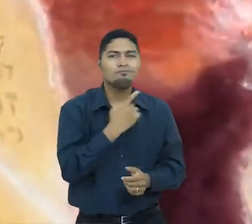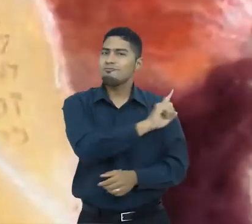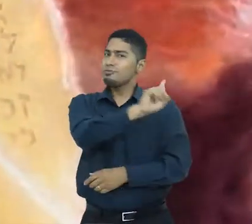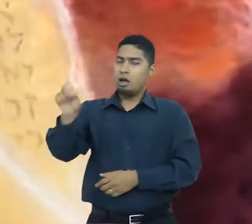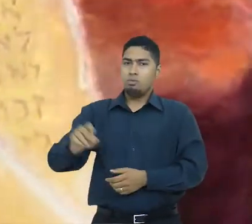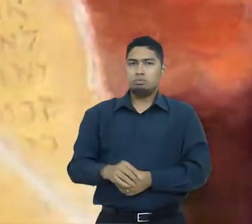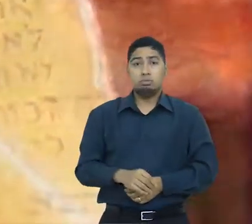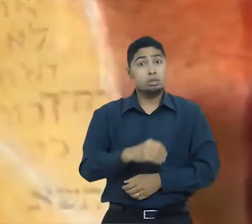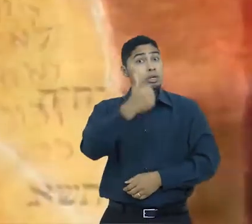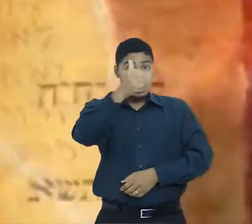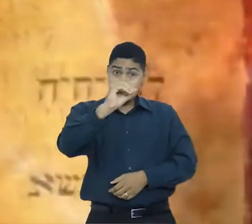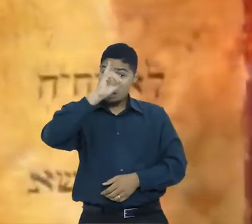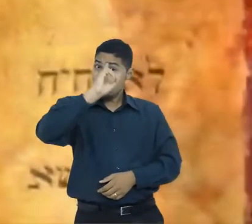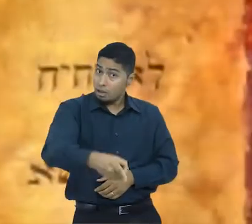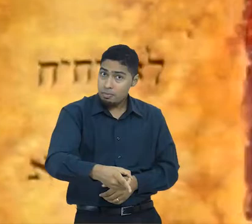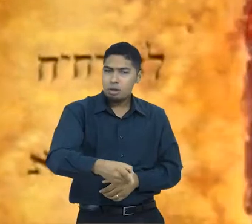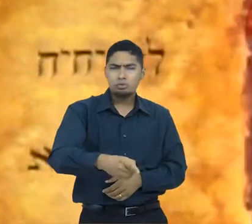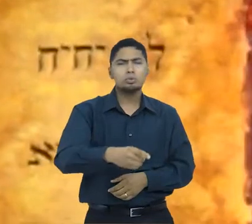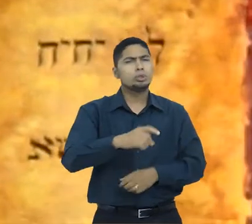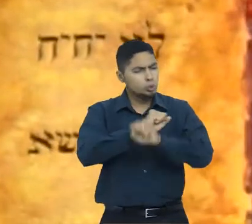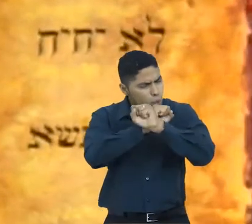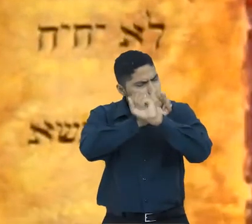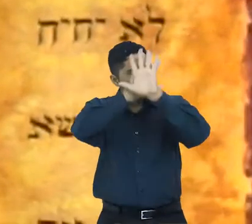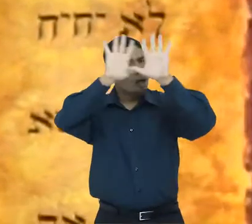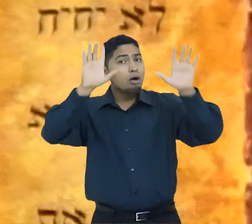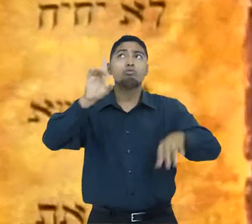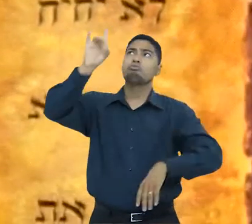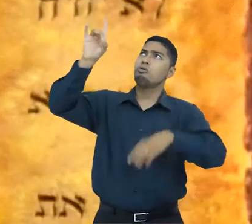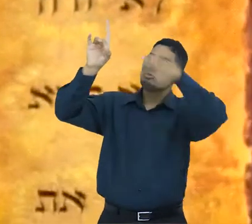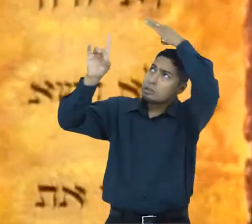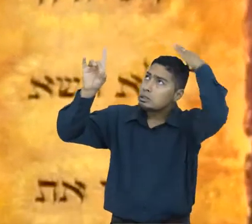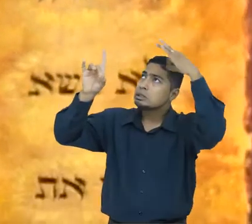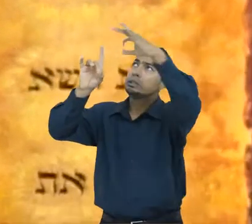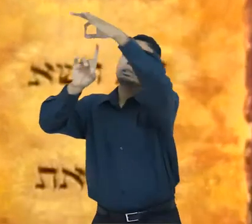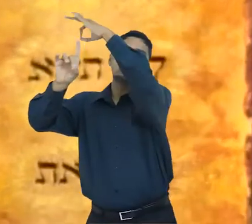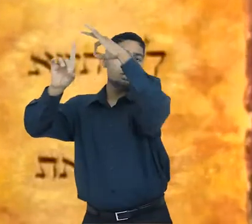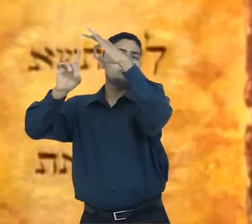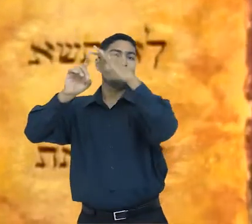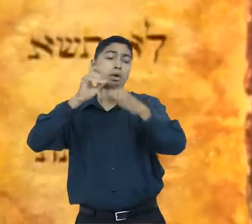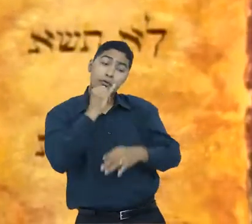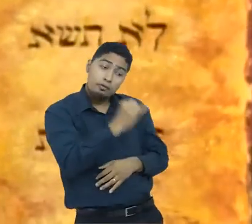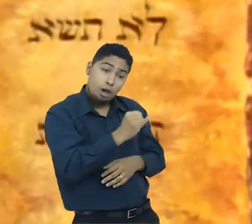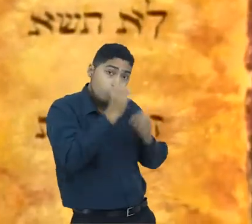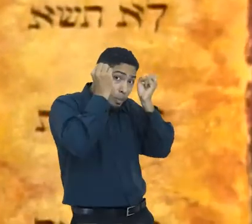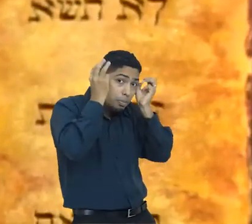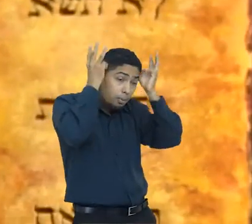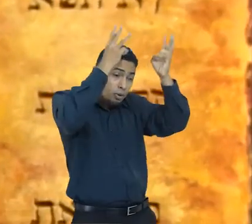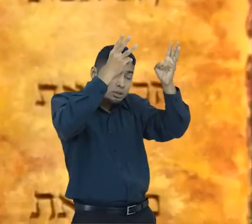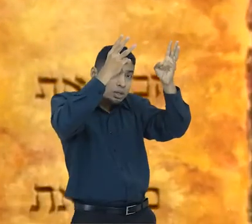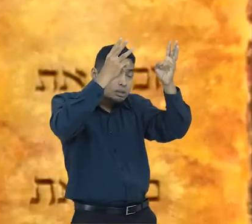Com estes mandamentos, Deus deixou bem claro qual era o seu padrão de santidade. Ele também instruiu Moisés sobre o que deveria